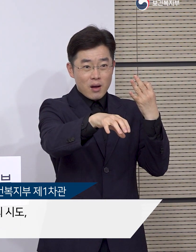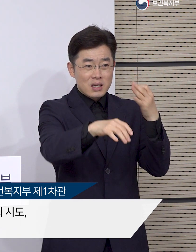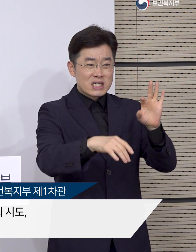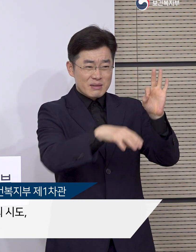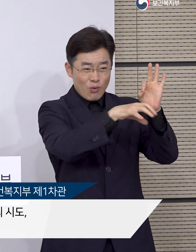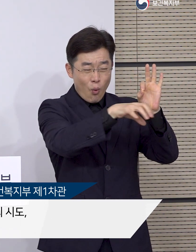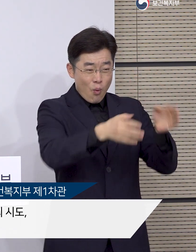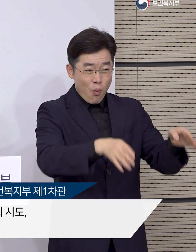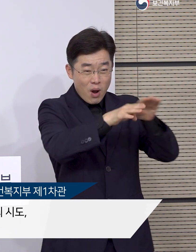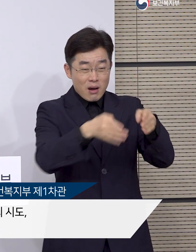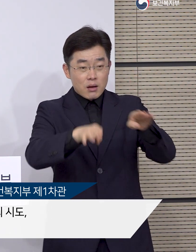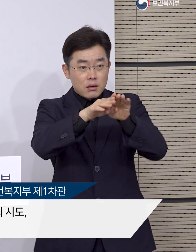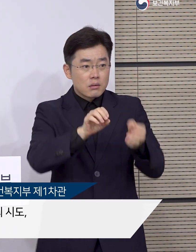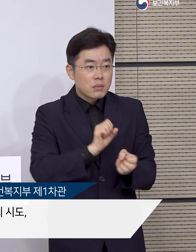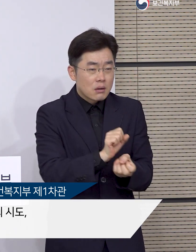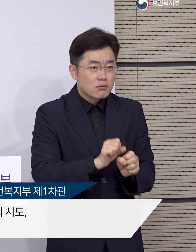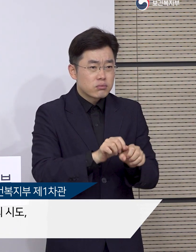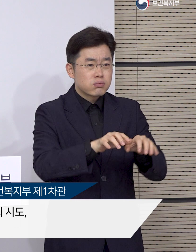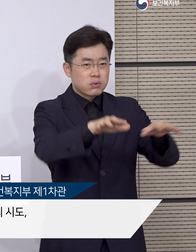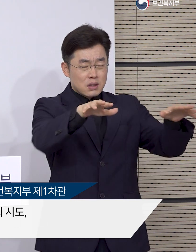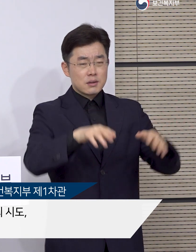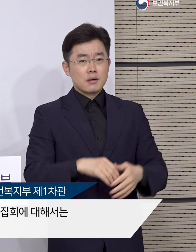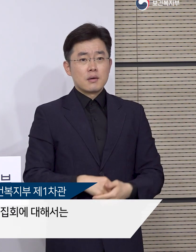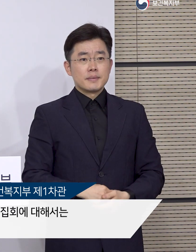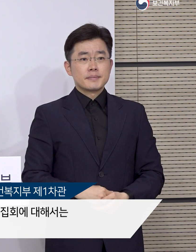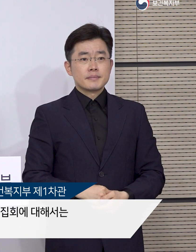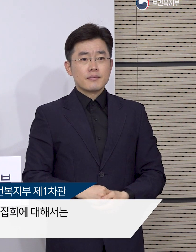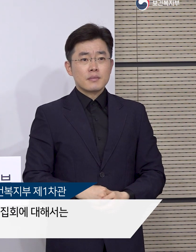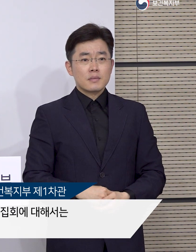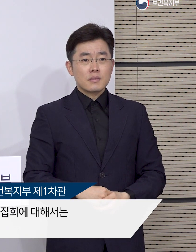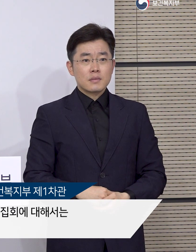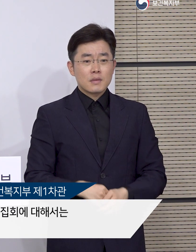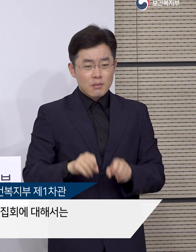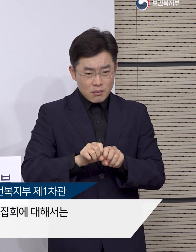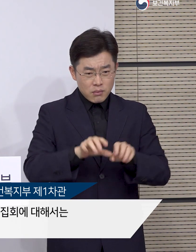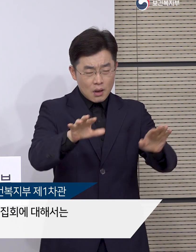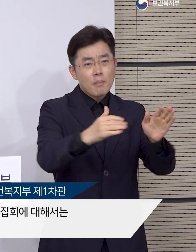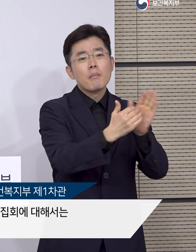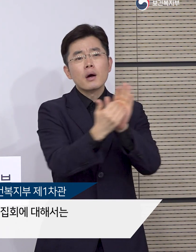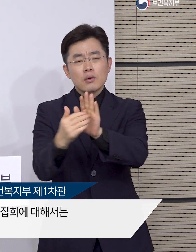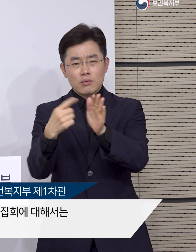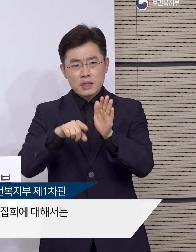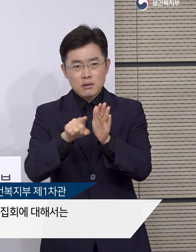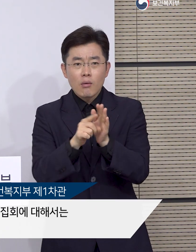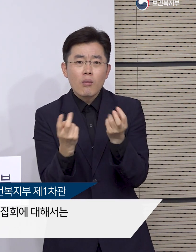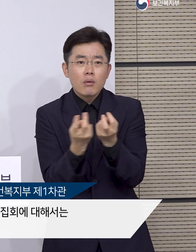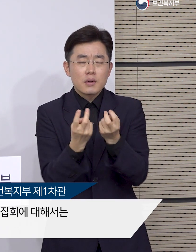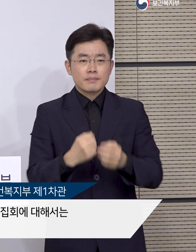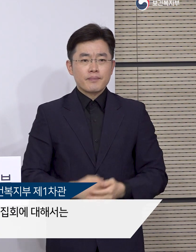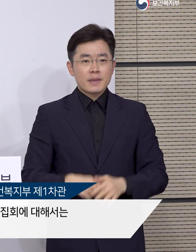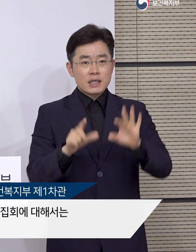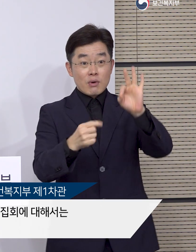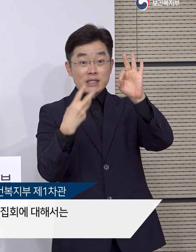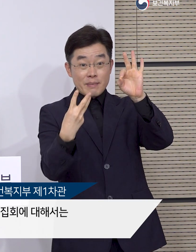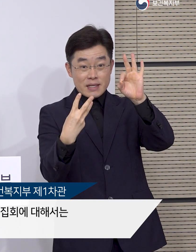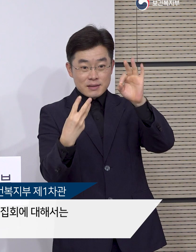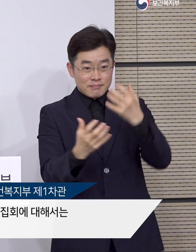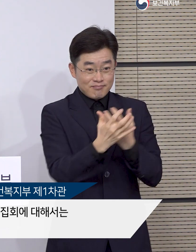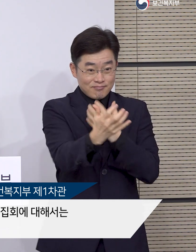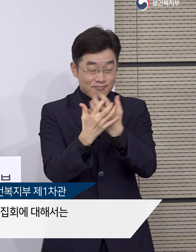10여 개의 시설에서 발생한 바 있습니다. 이러한 위험을 방지하기 위하여 정부는 개천절 집회에